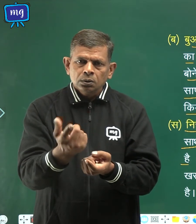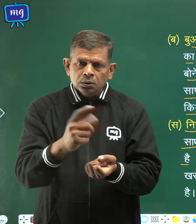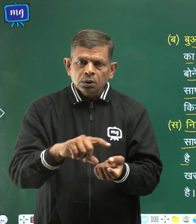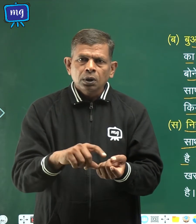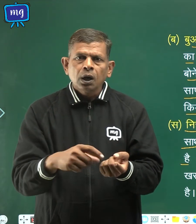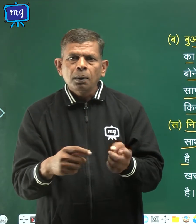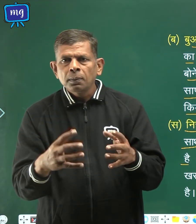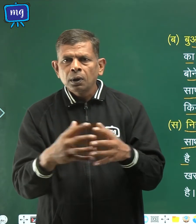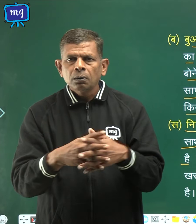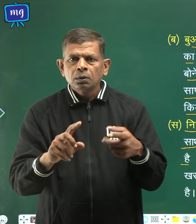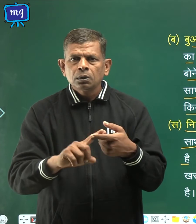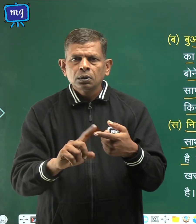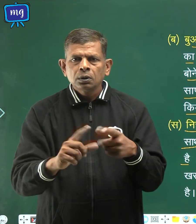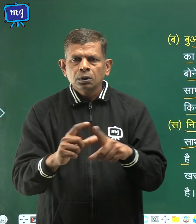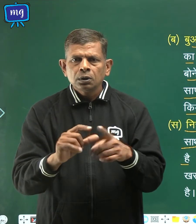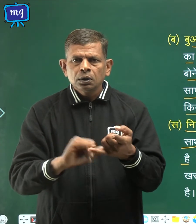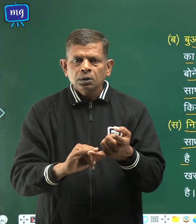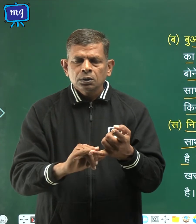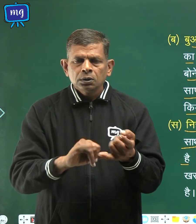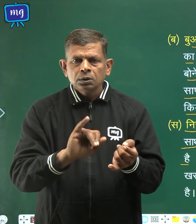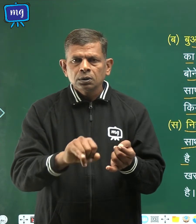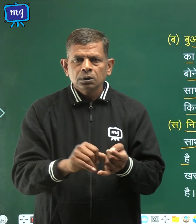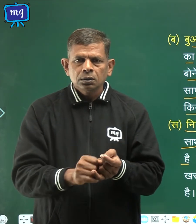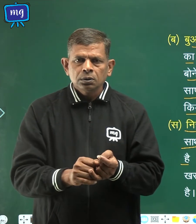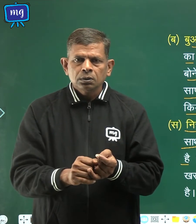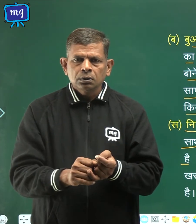जिन्हें खरपतवार कहते हैं।